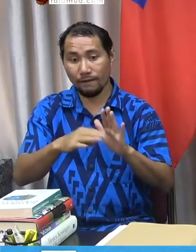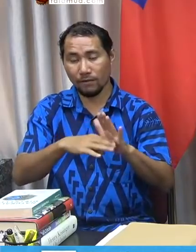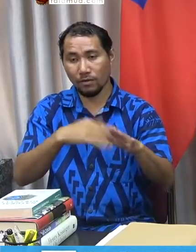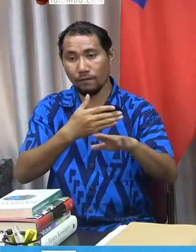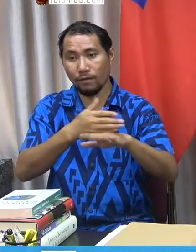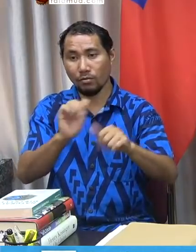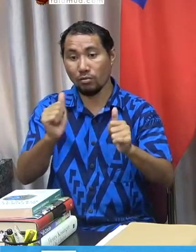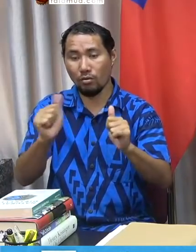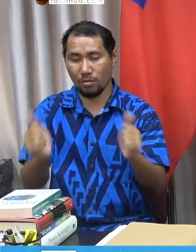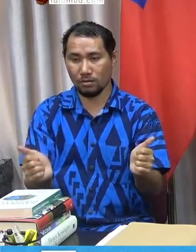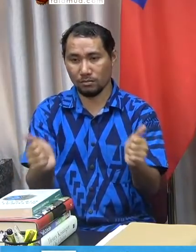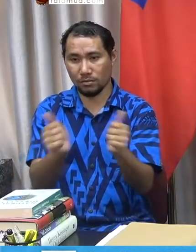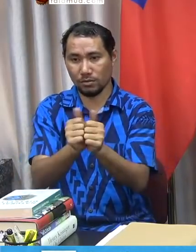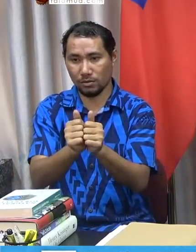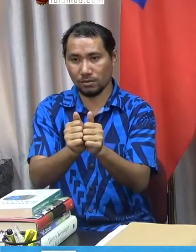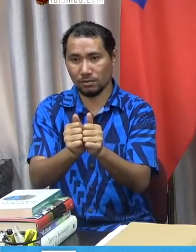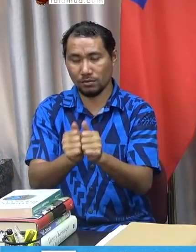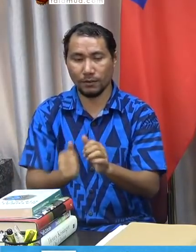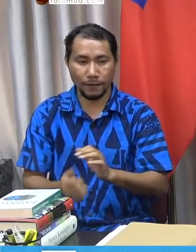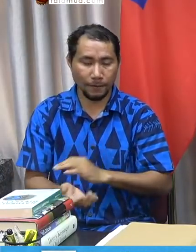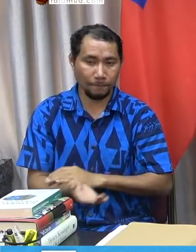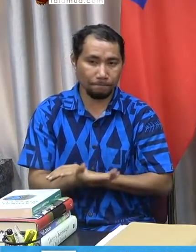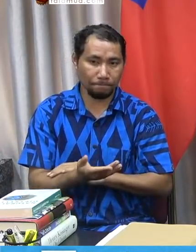aia inga i awala